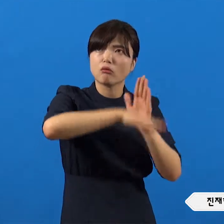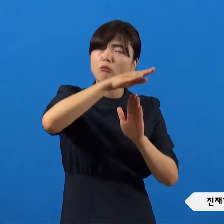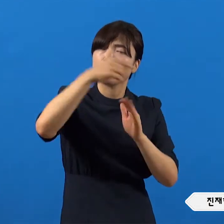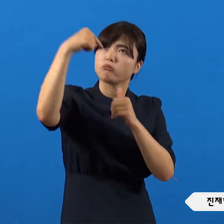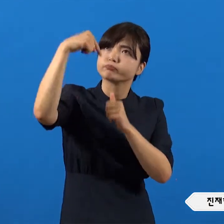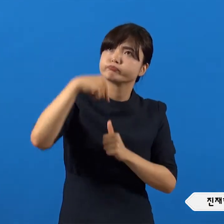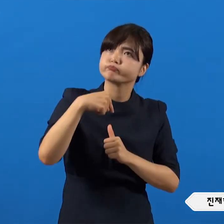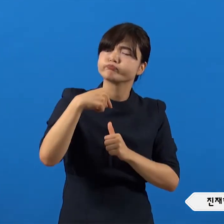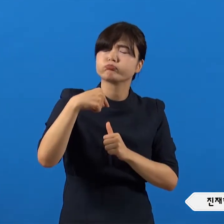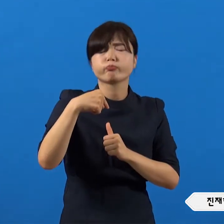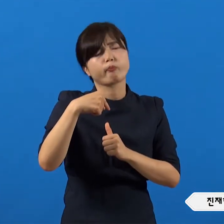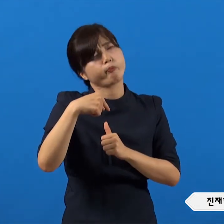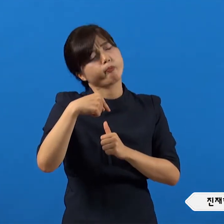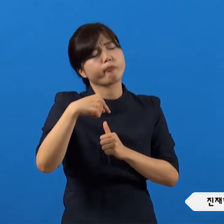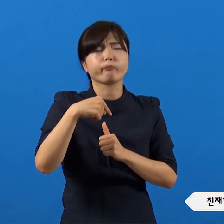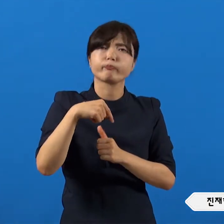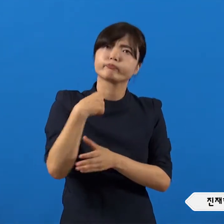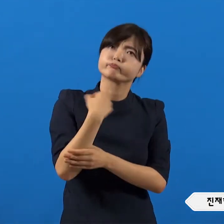이해하기 어렵습니다.